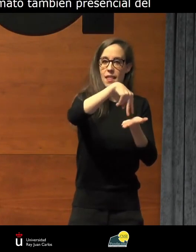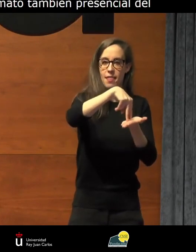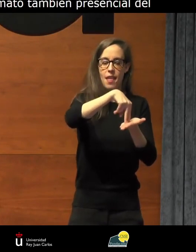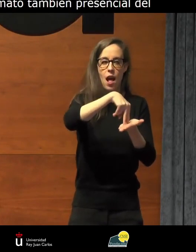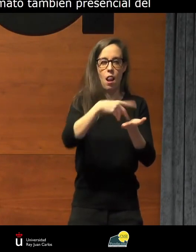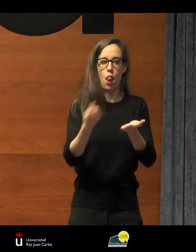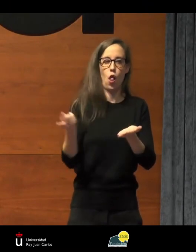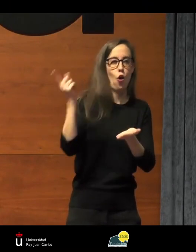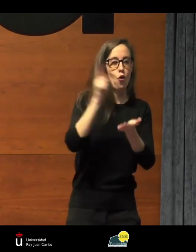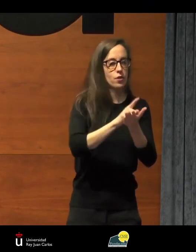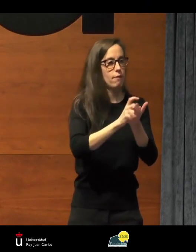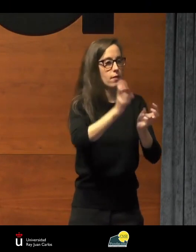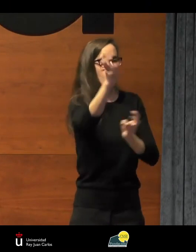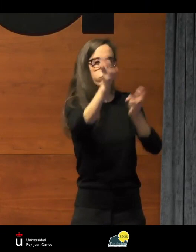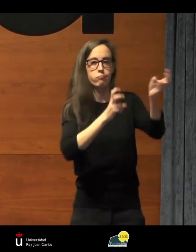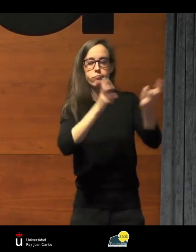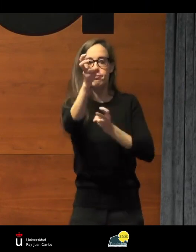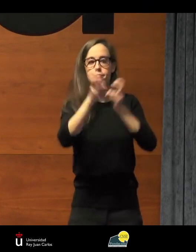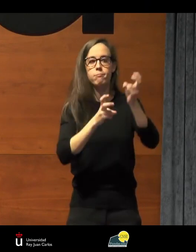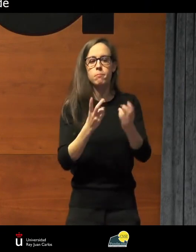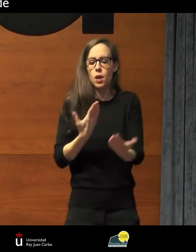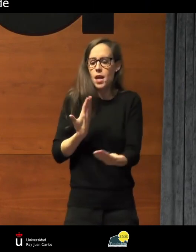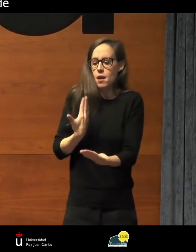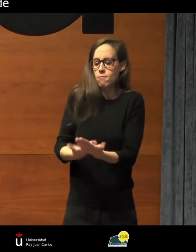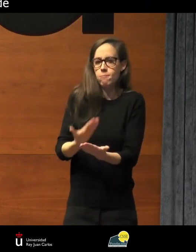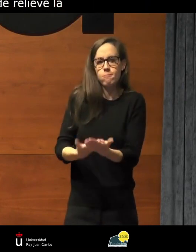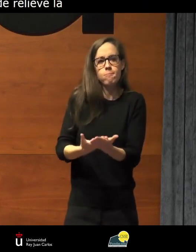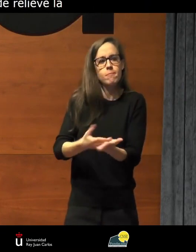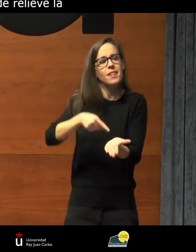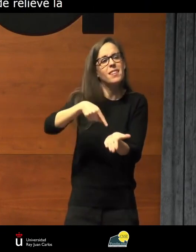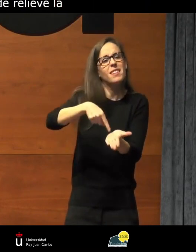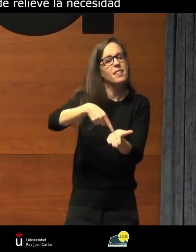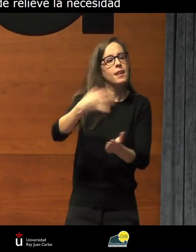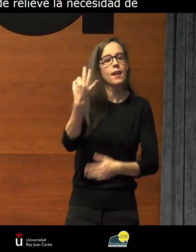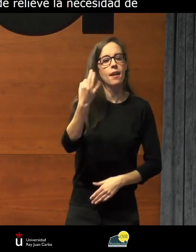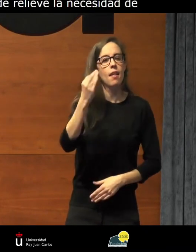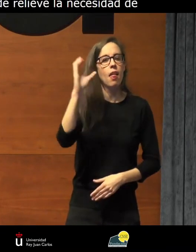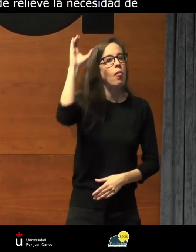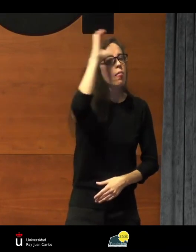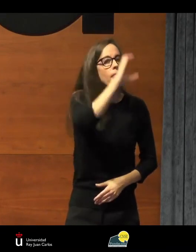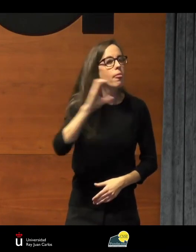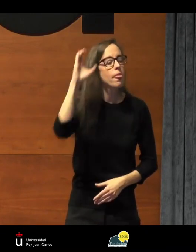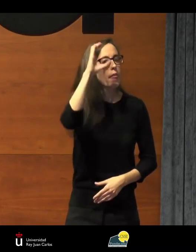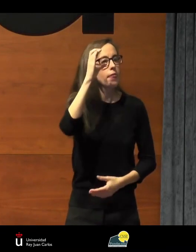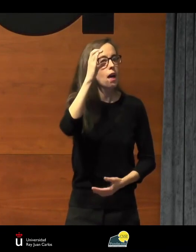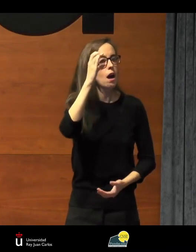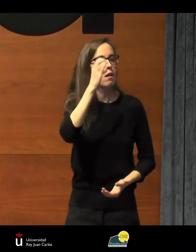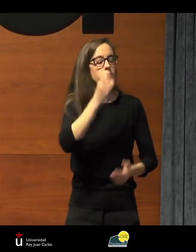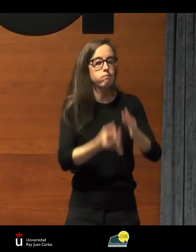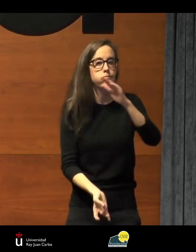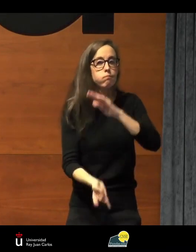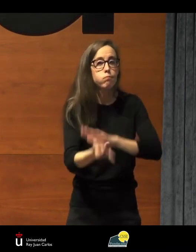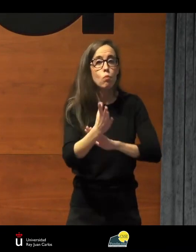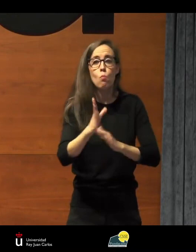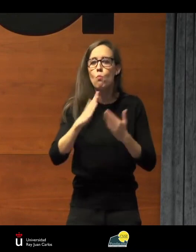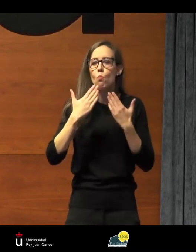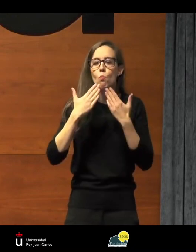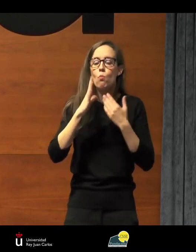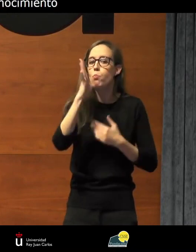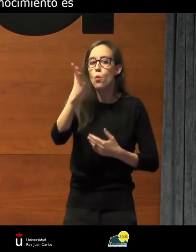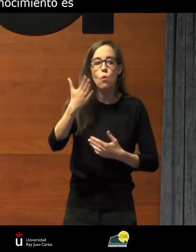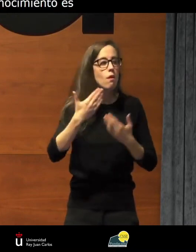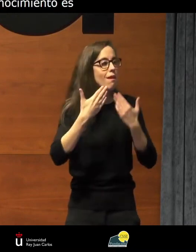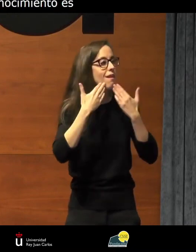de relieve la necesidad de hacer ciencia, porque solo desde el conocimiento es